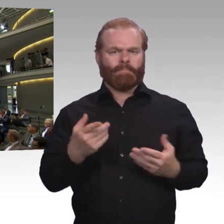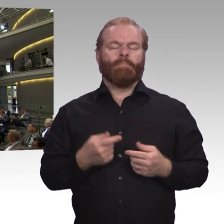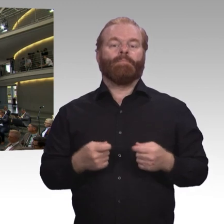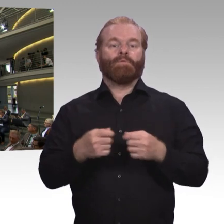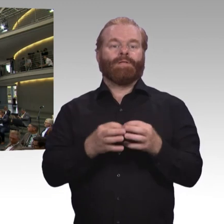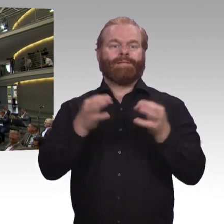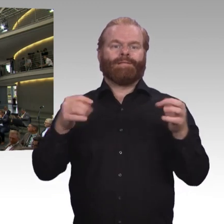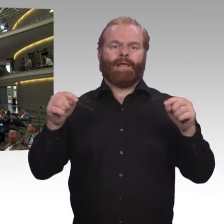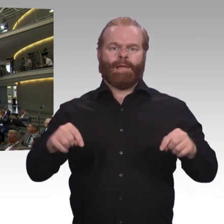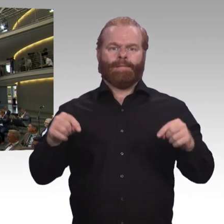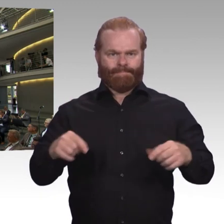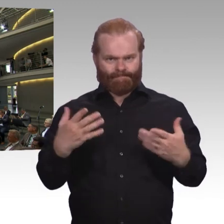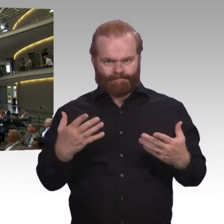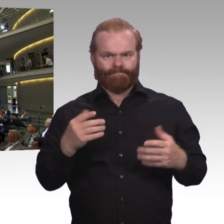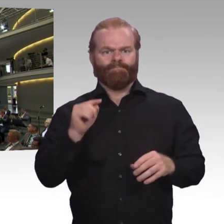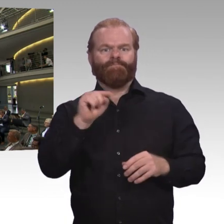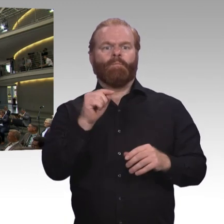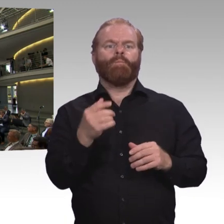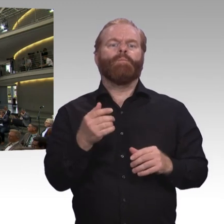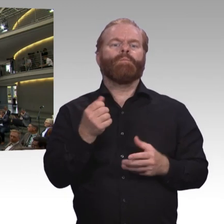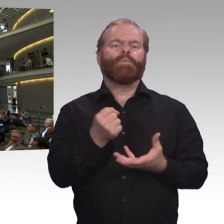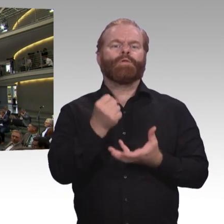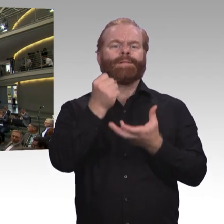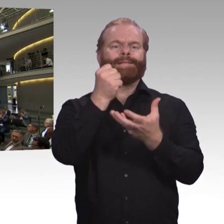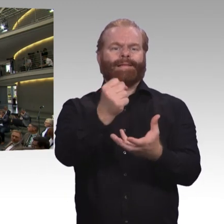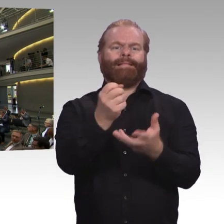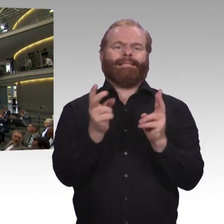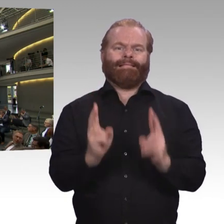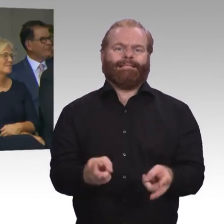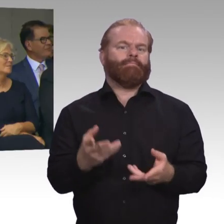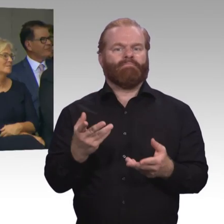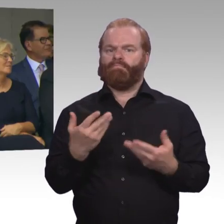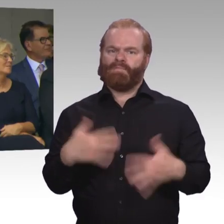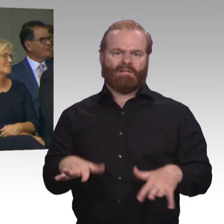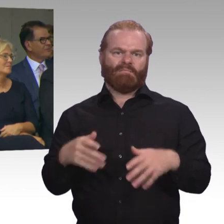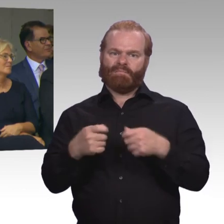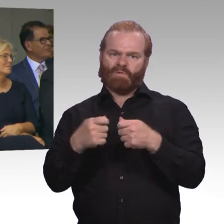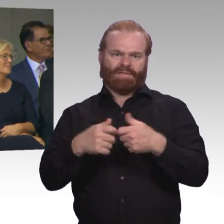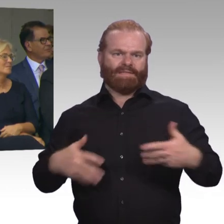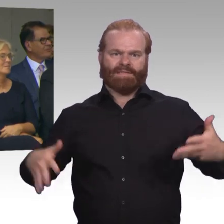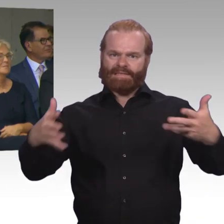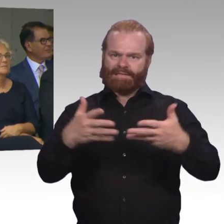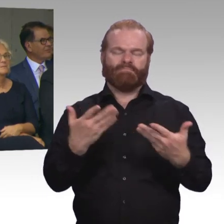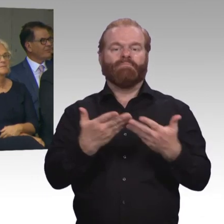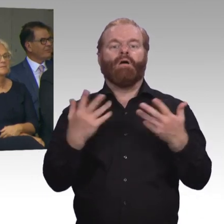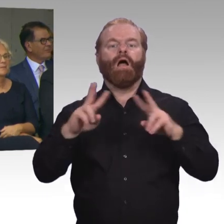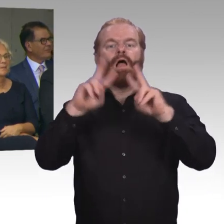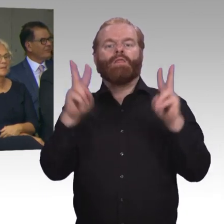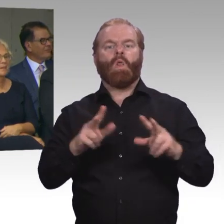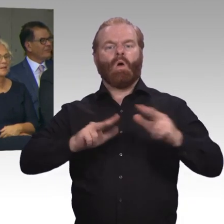Und meine Damen und Herren, ohnehin ist auch Sicherheitspolitik, vielleicht darf ich das auch sehr bescheiden